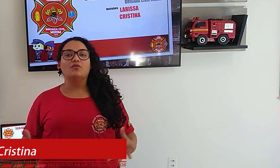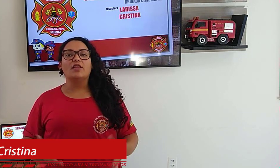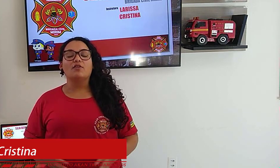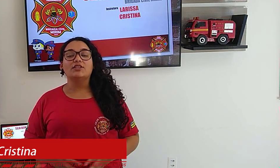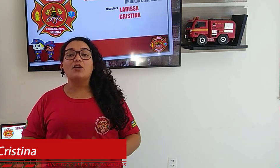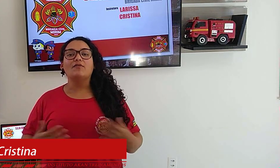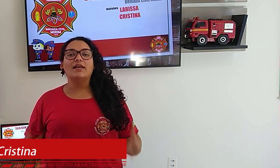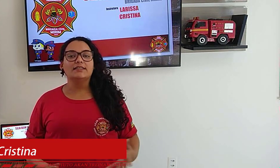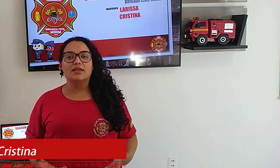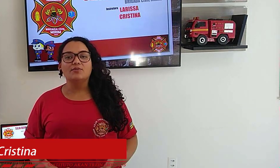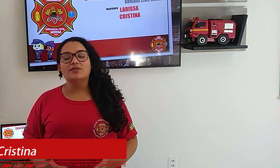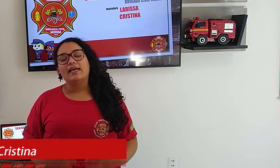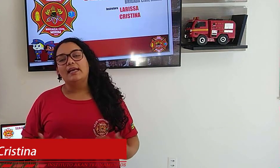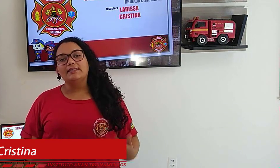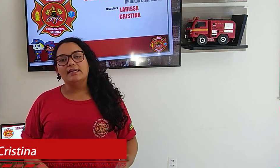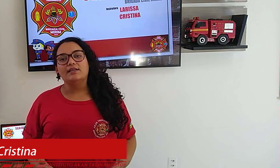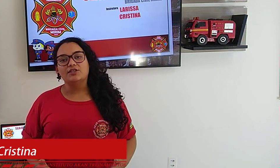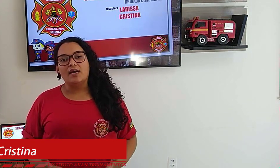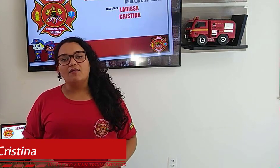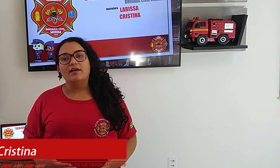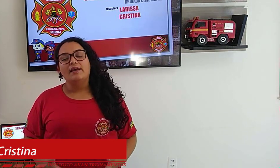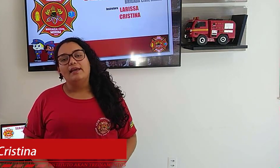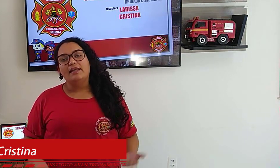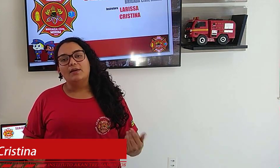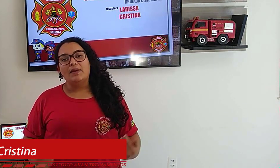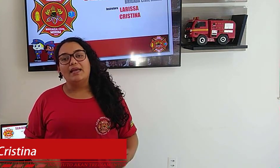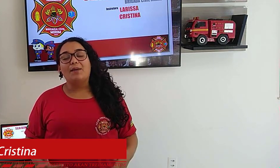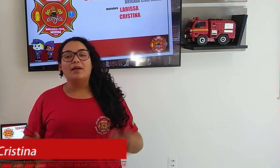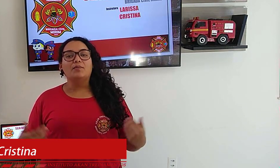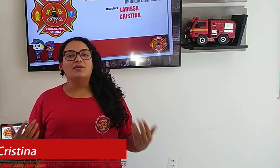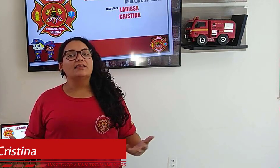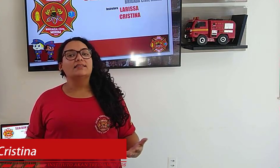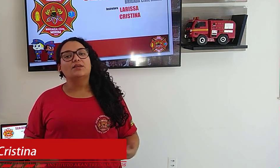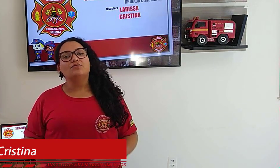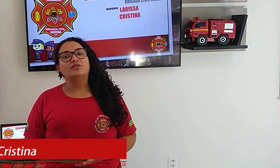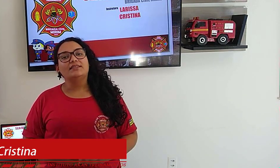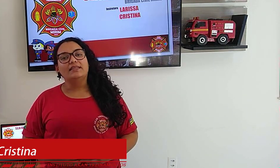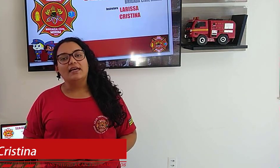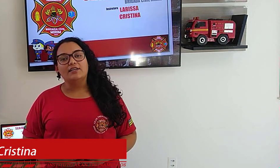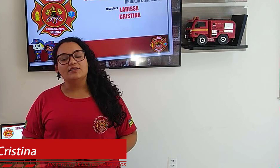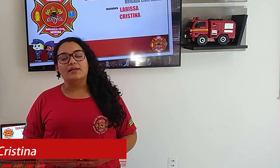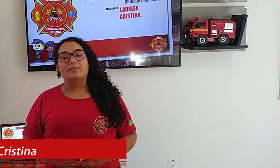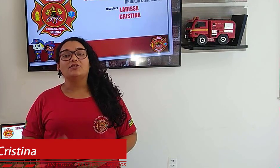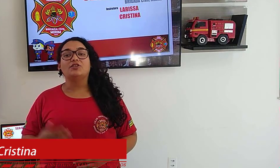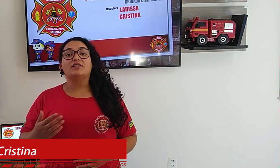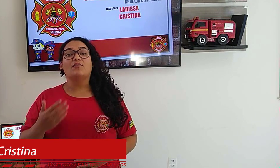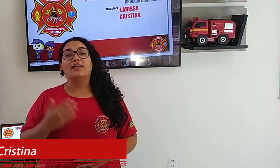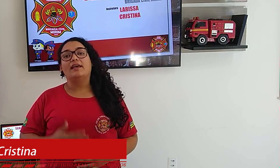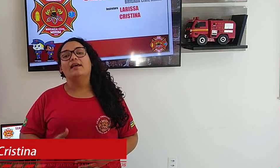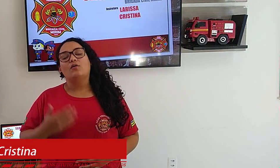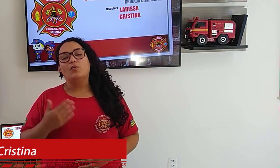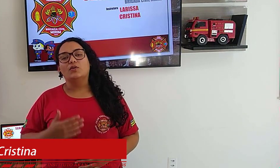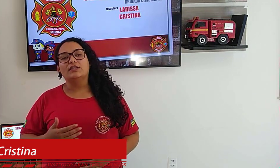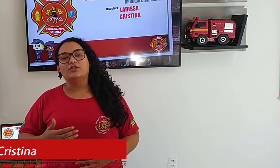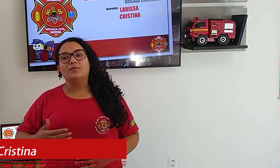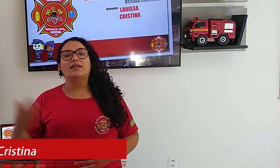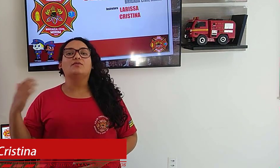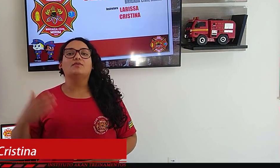do que nós já conversamos em sala de aula e também a memorização de sinais, né? Pra gente dar o quê? O procedimento